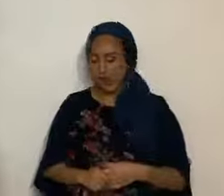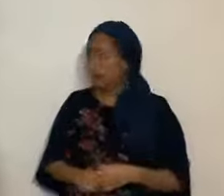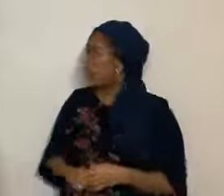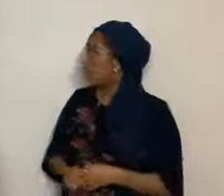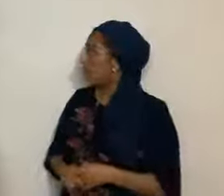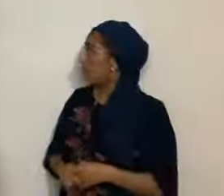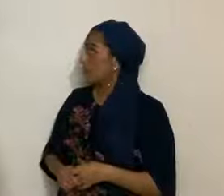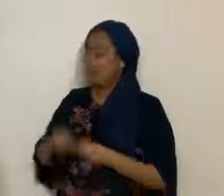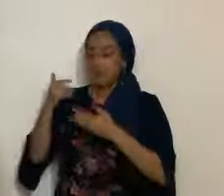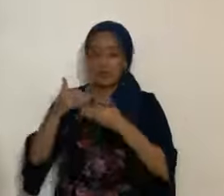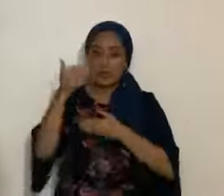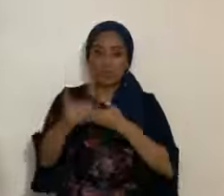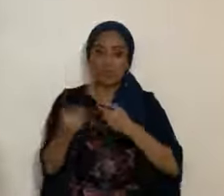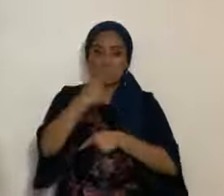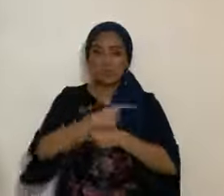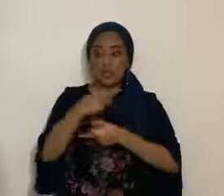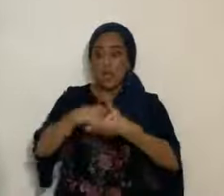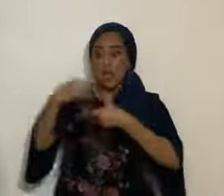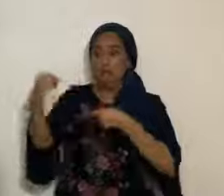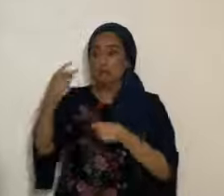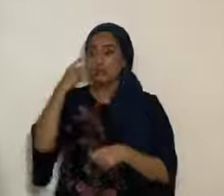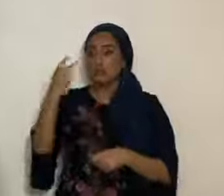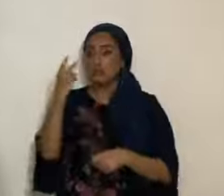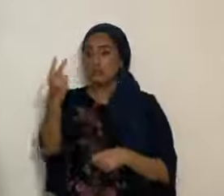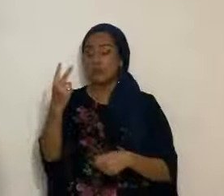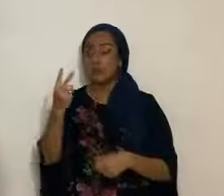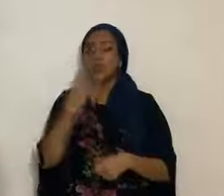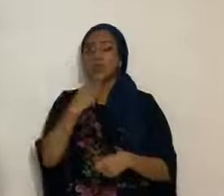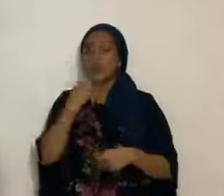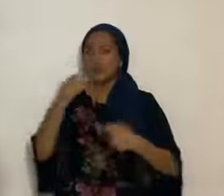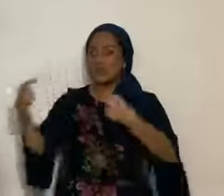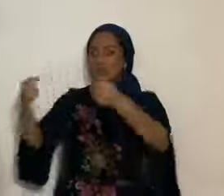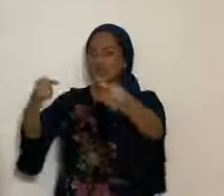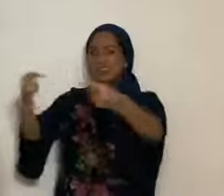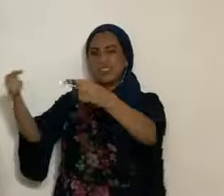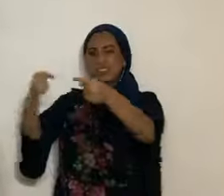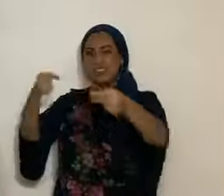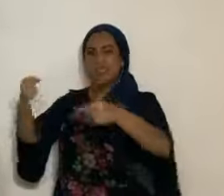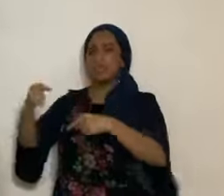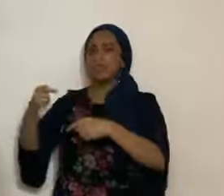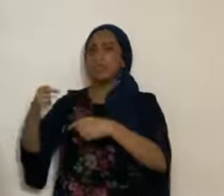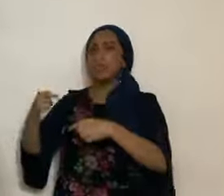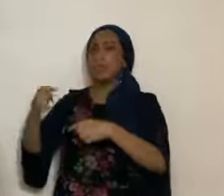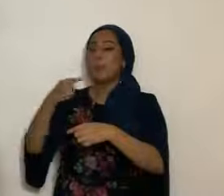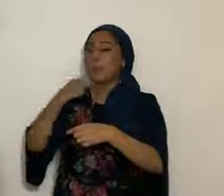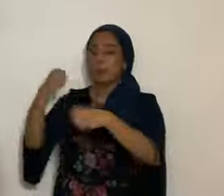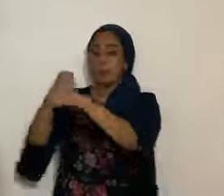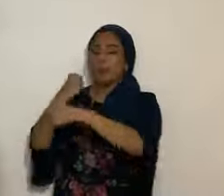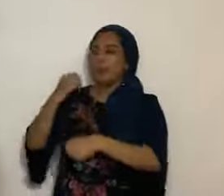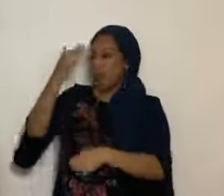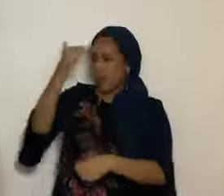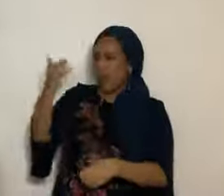Al día siguiente salió y vio a 2 hebreos que reñían. Entonces dijo al que maltrataba al otro: ¿por qué golpeas a tu